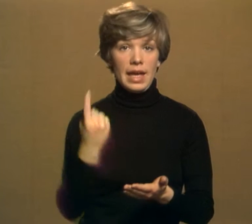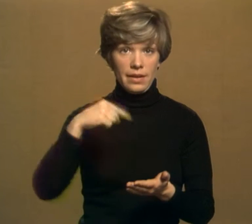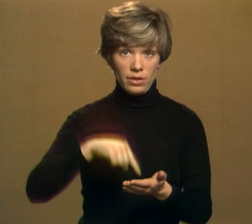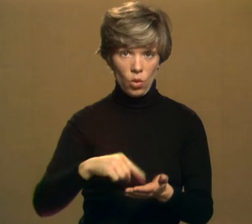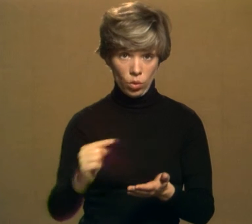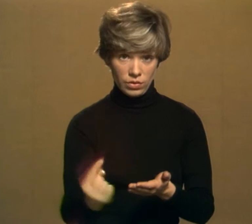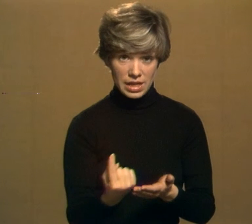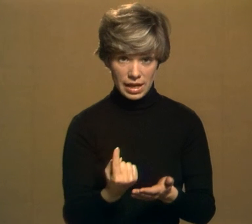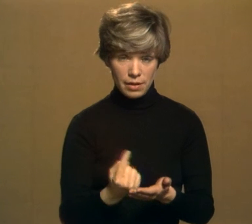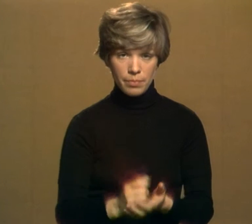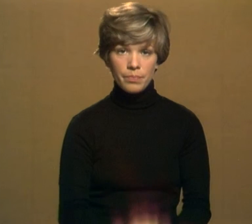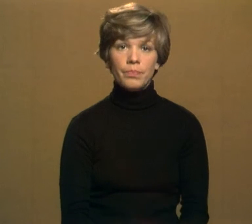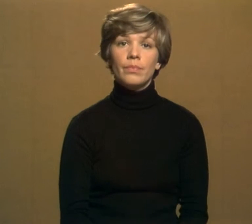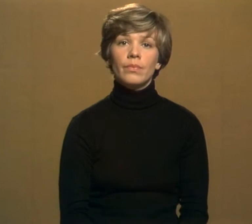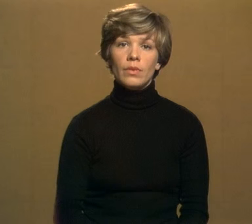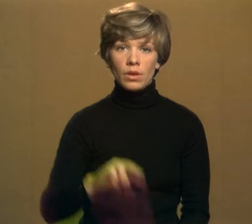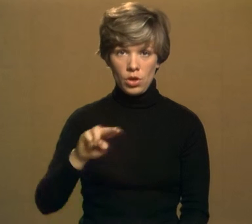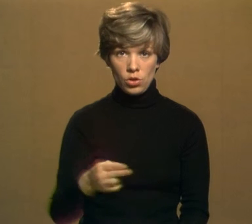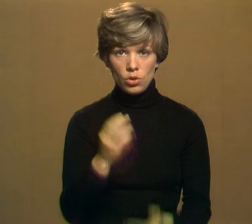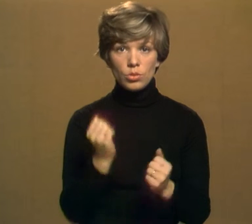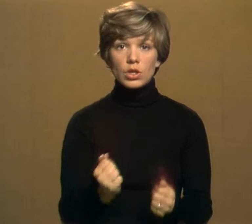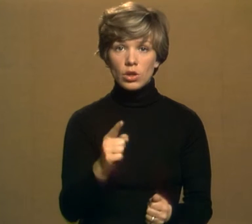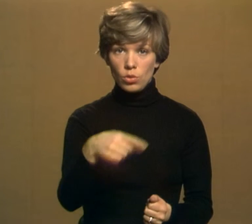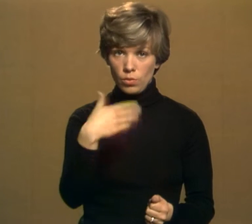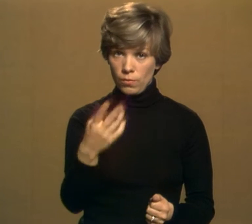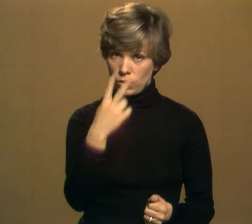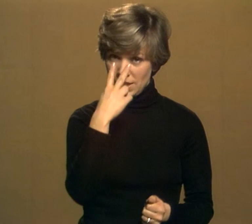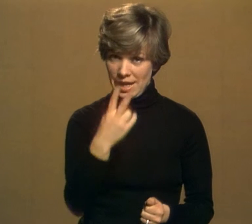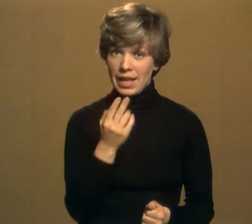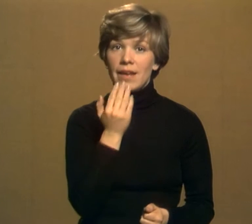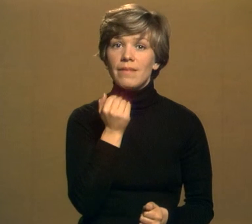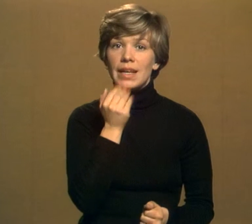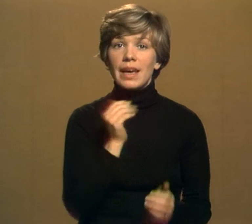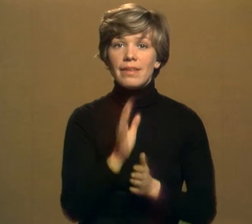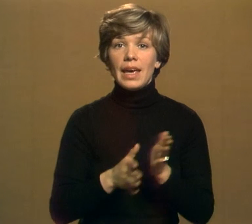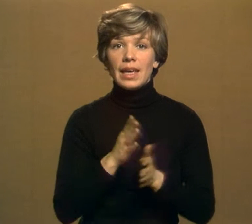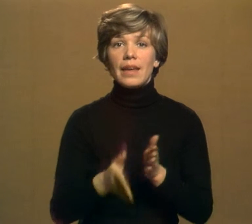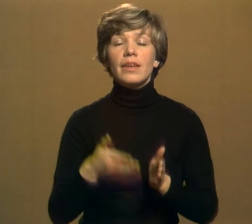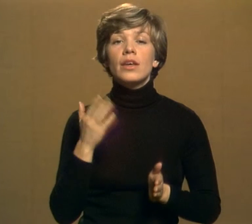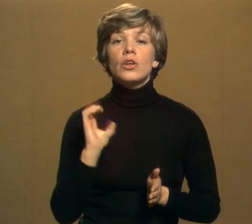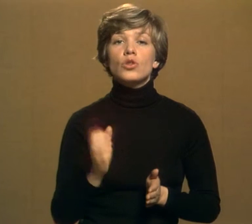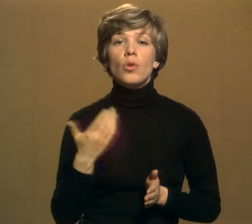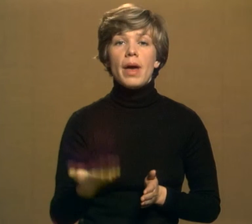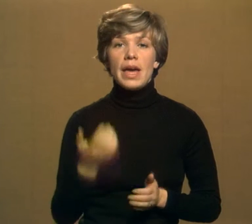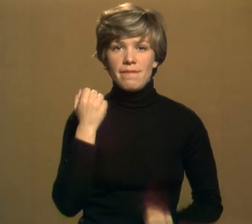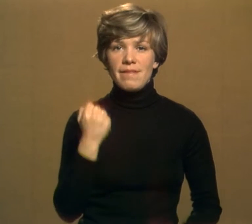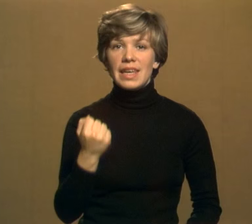en gång till. Nu ska du få se vilka tecken som är